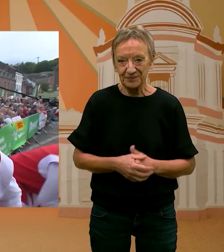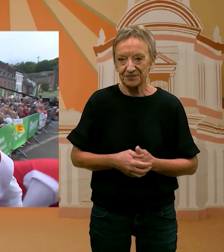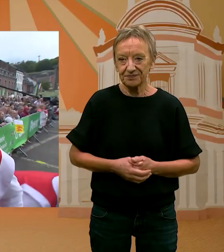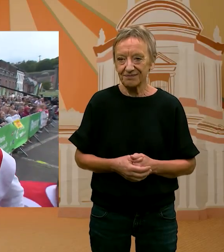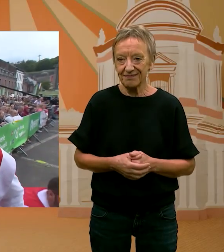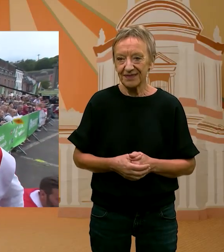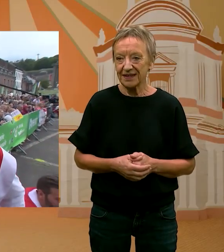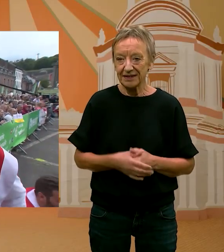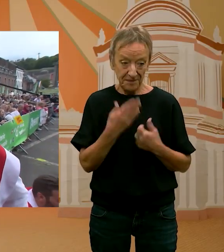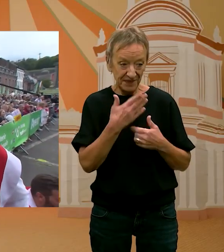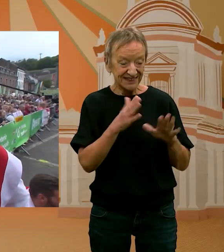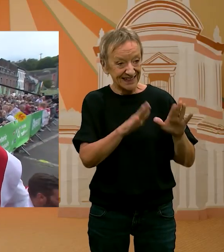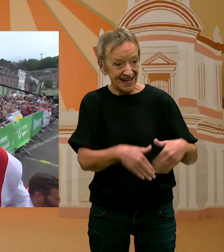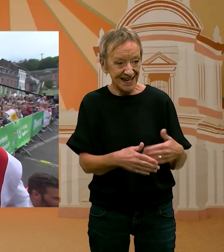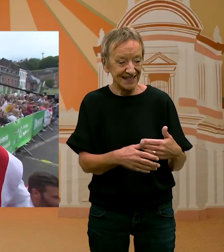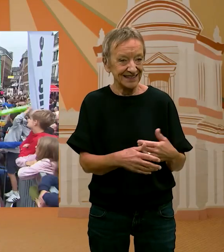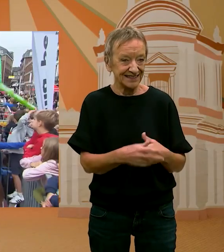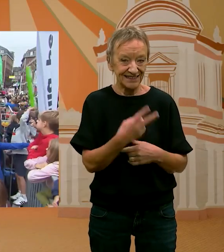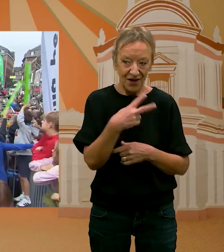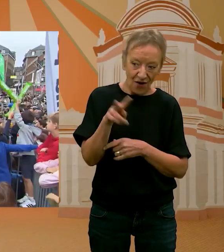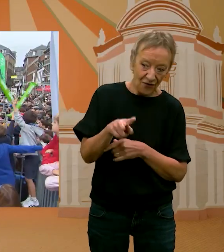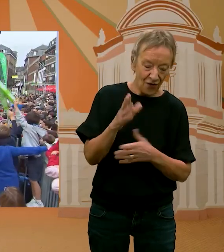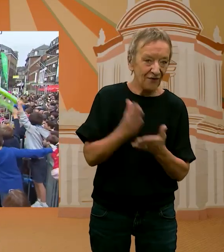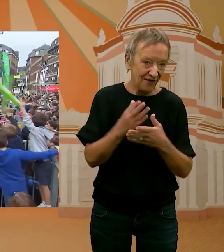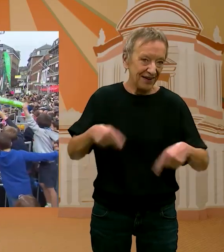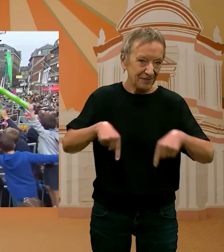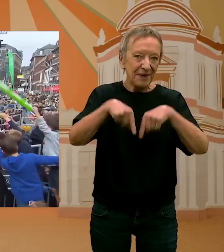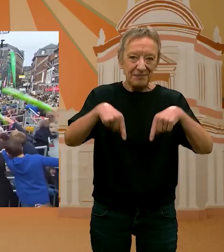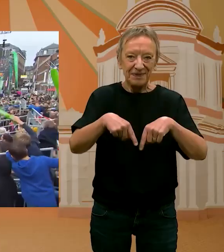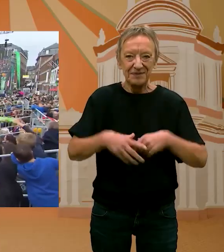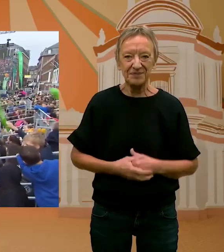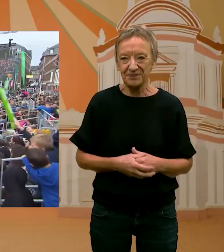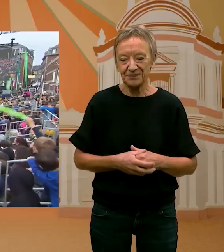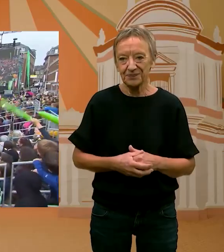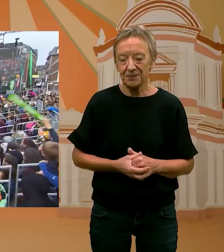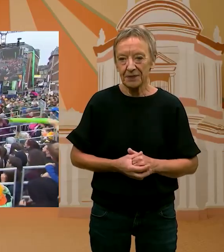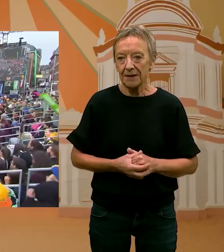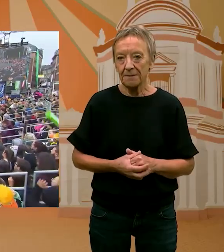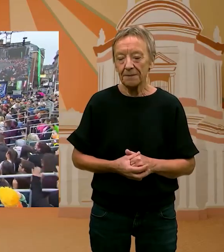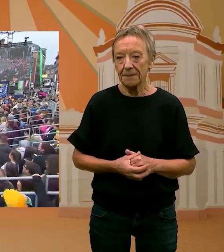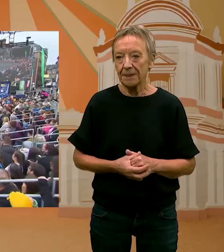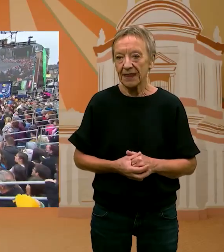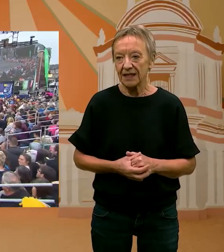fin de cette échasse d'or, Claude Wilmar. Merci beaucoup. Oui, Hugues et chasse d'or en 2000.